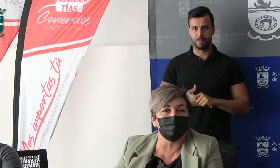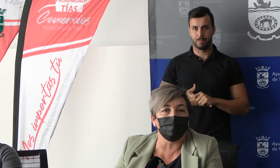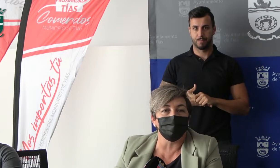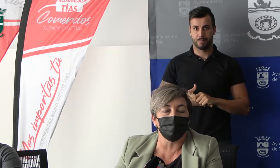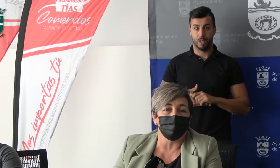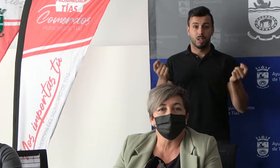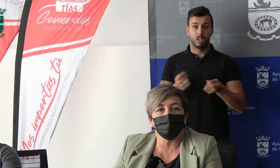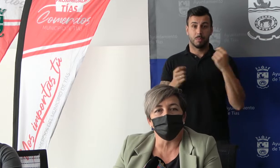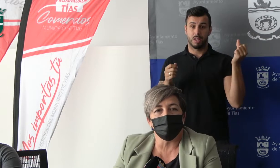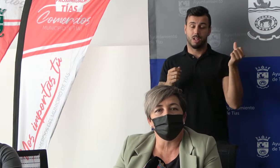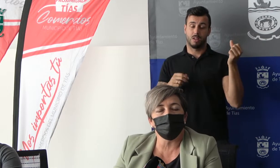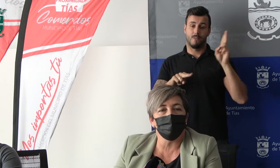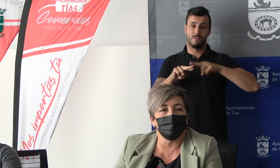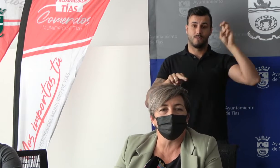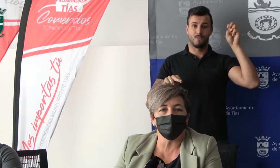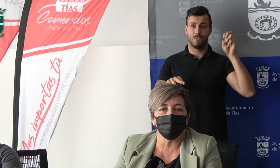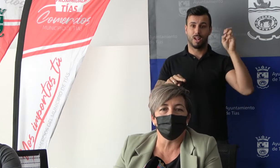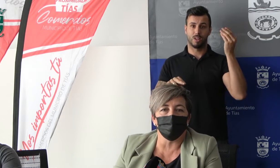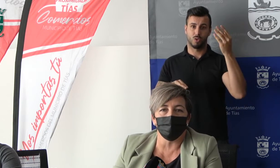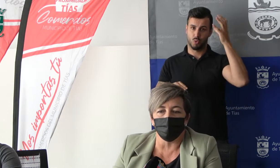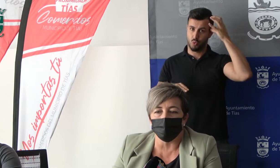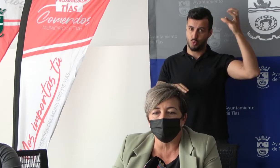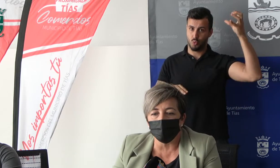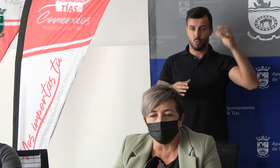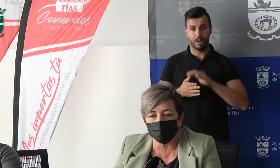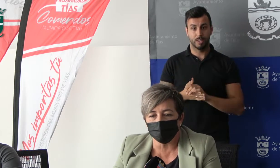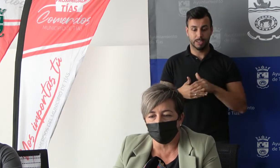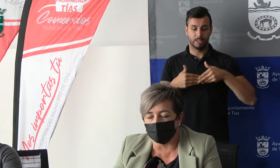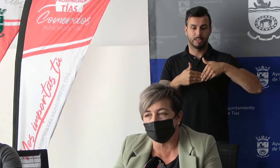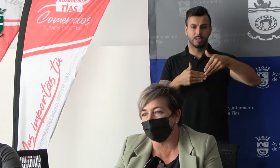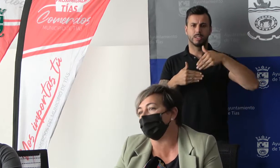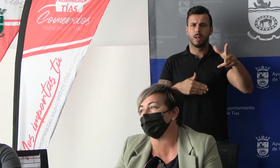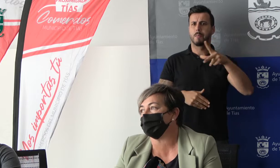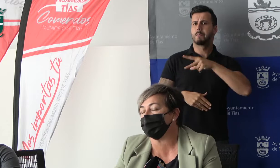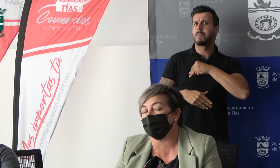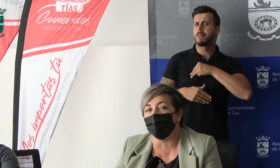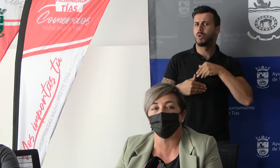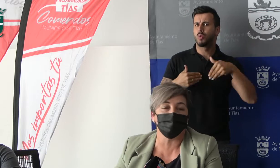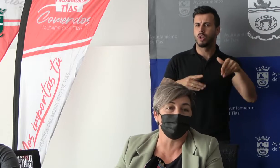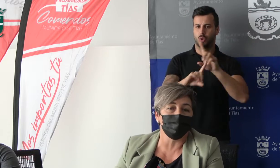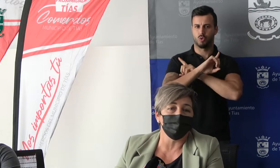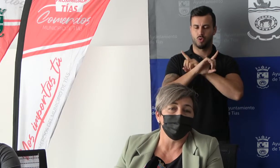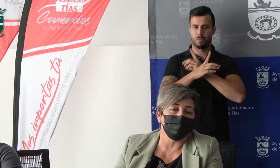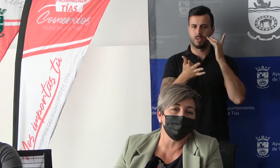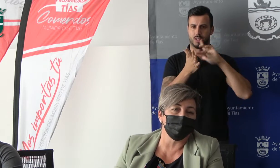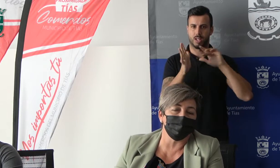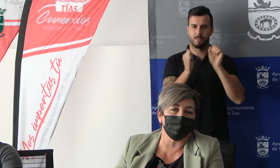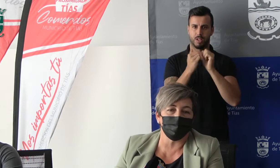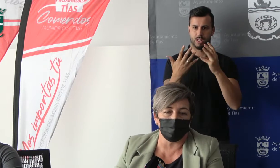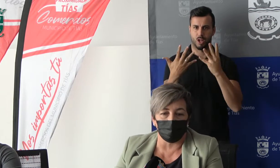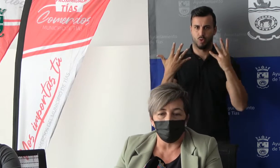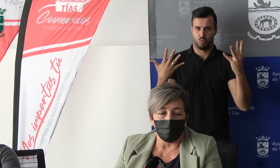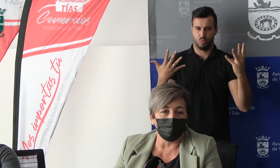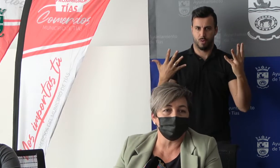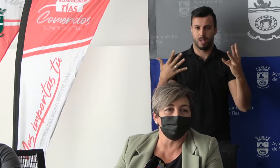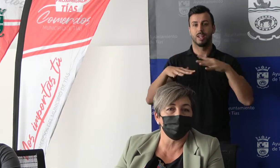campaña del Black Week, se sortearán los premios el próximo 29 de noviembre a las 8 de la noche a través de las redes sociales de Comercio TIA y del Ayuntamiento